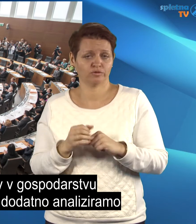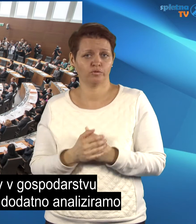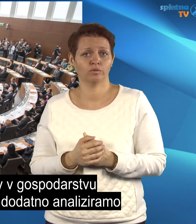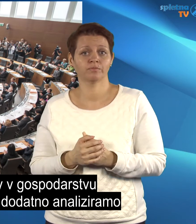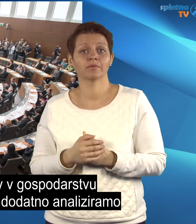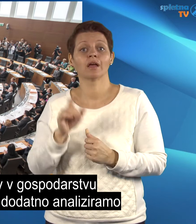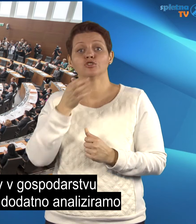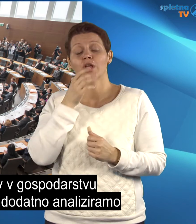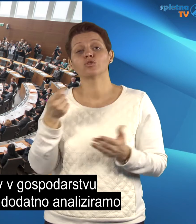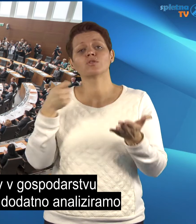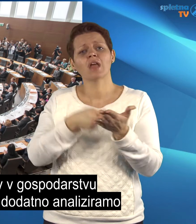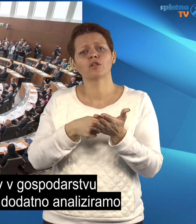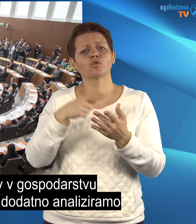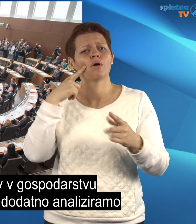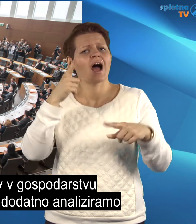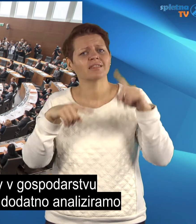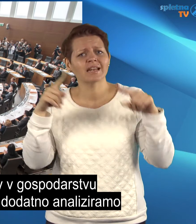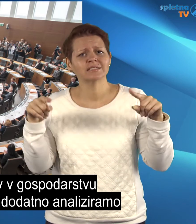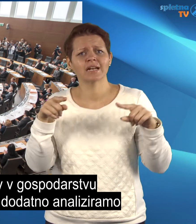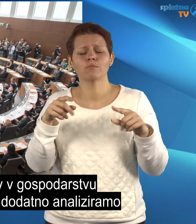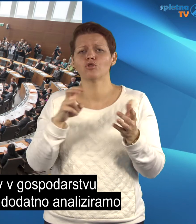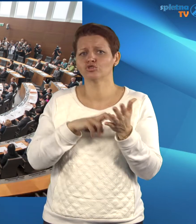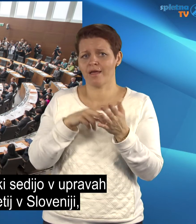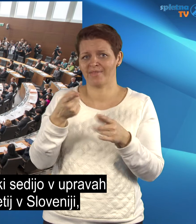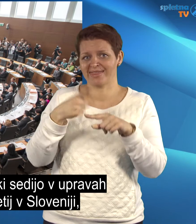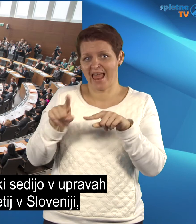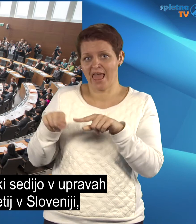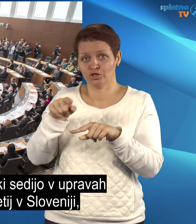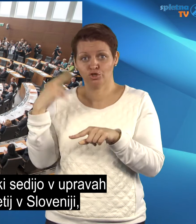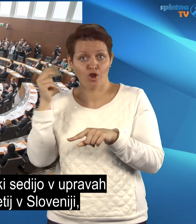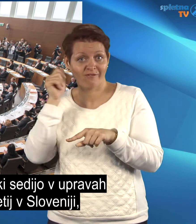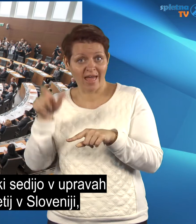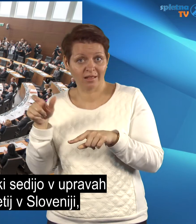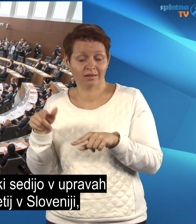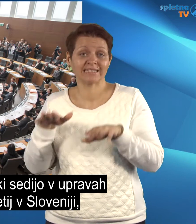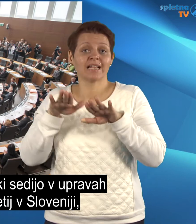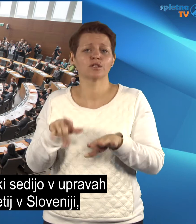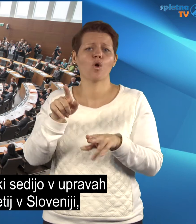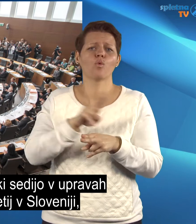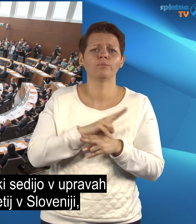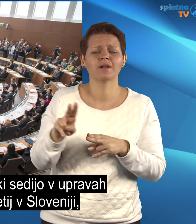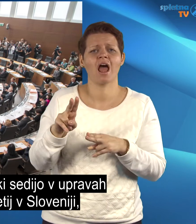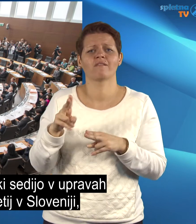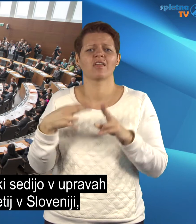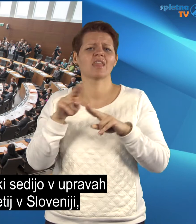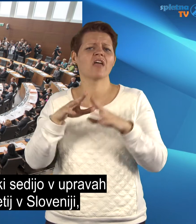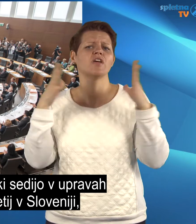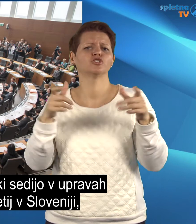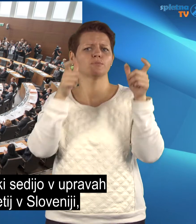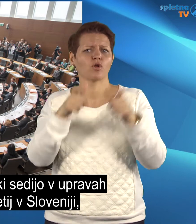zasedajo ženske. Če dodatno analiziramo še delež Slovenk, ki sedijo v upravah največjih podjetij v Sloveniji, ugotovimo, da